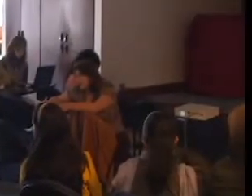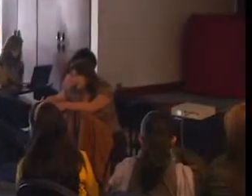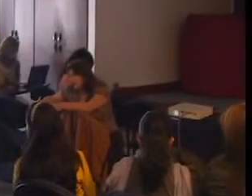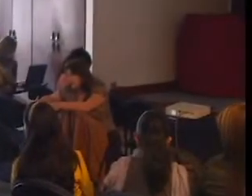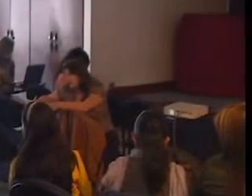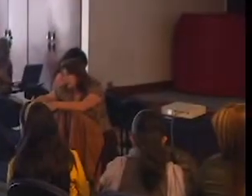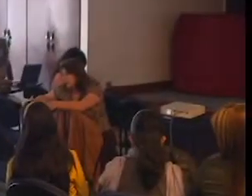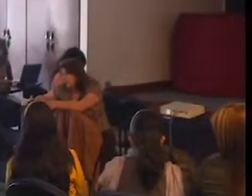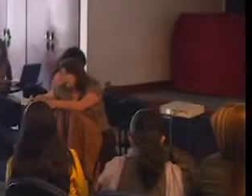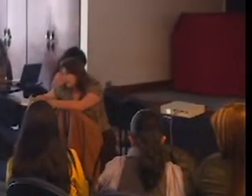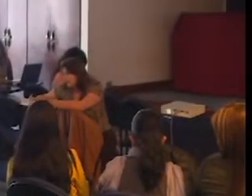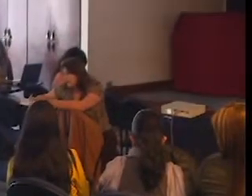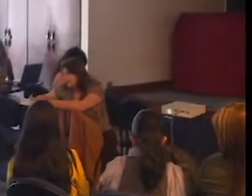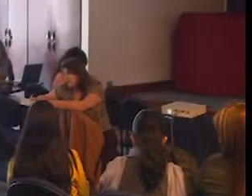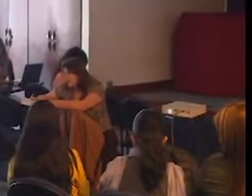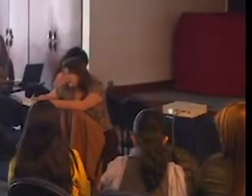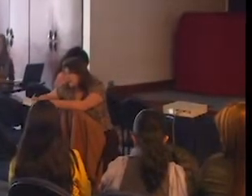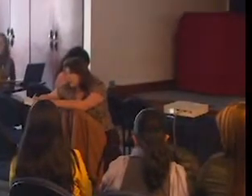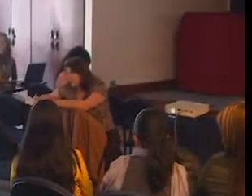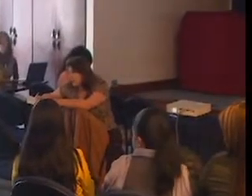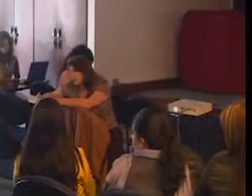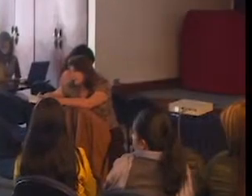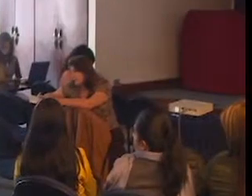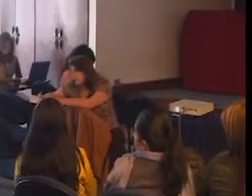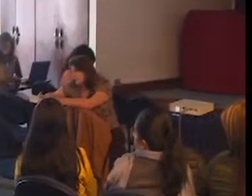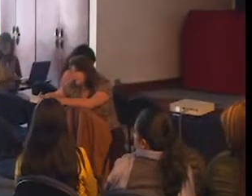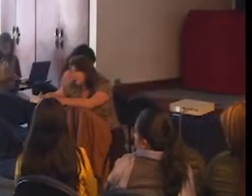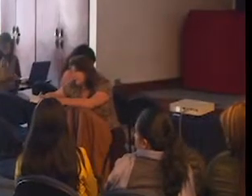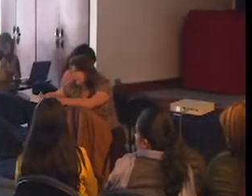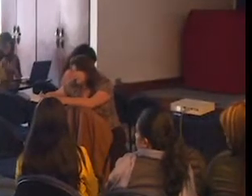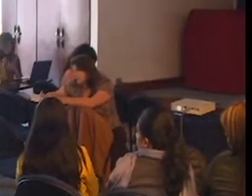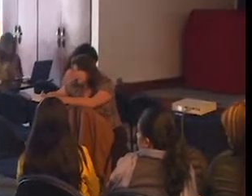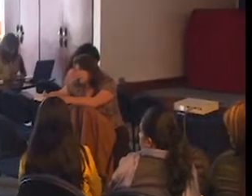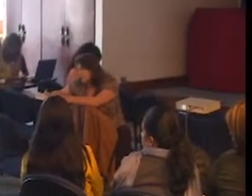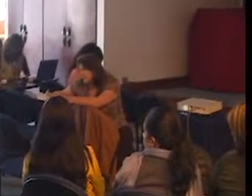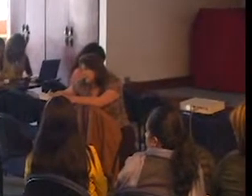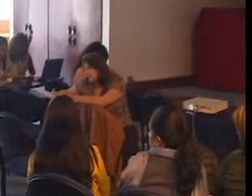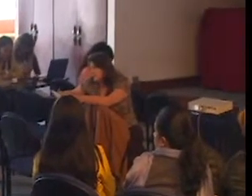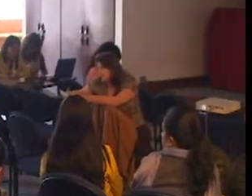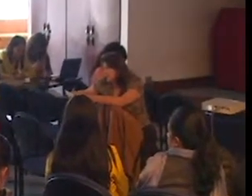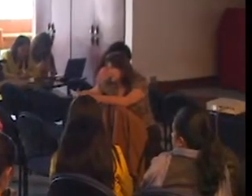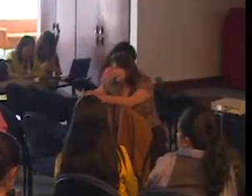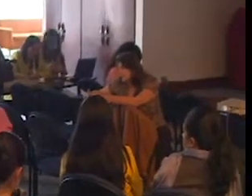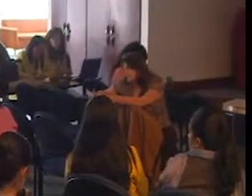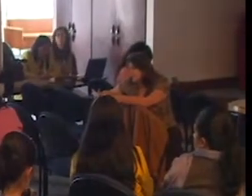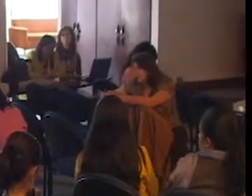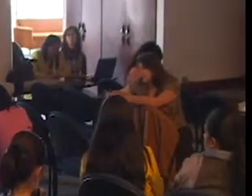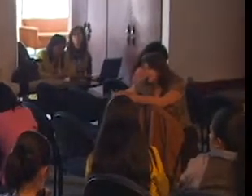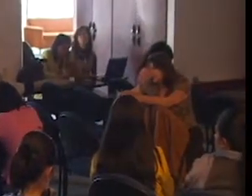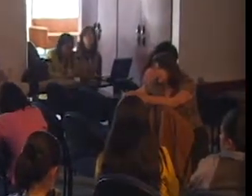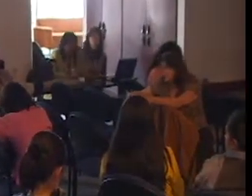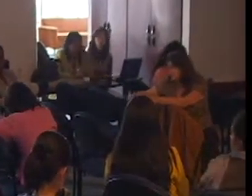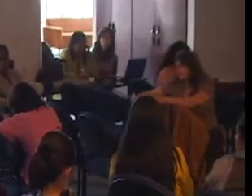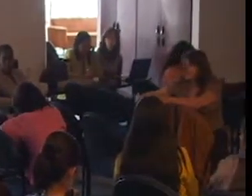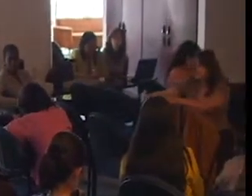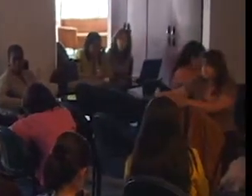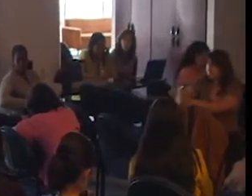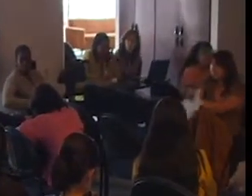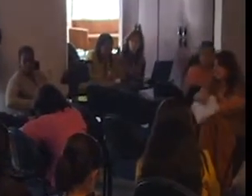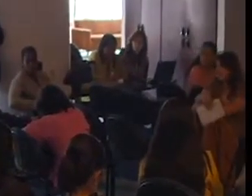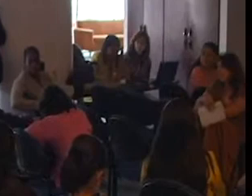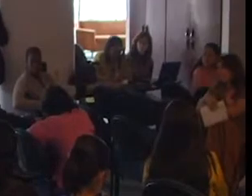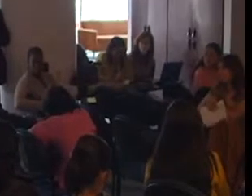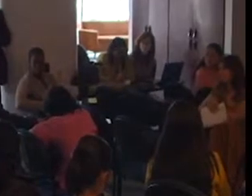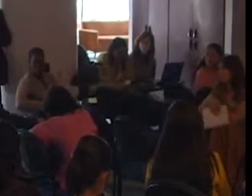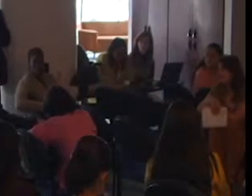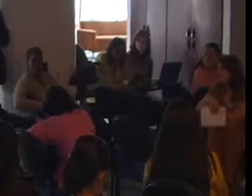en comunicación, o sea, lo primero que, una de las cosas que buscamos es trabajar mucho en los padres de familia. En la corporación hacemos